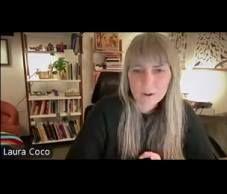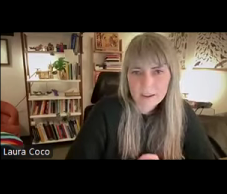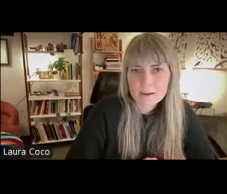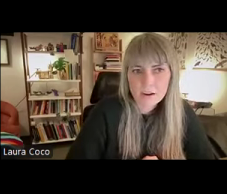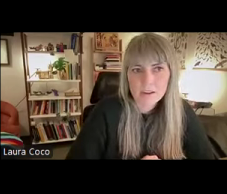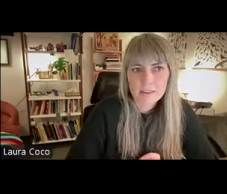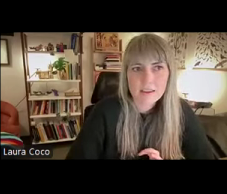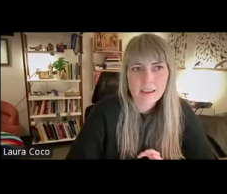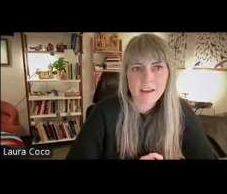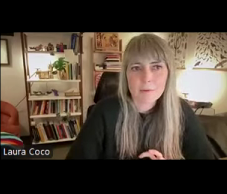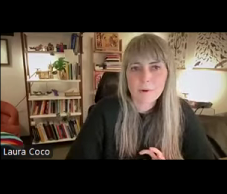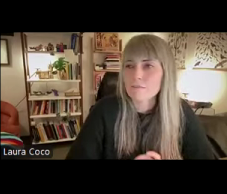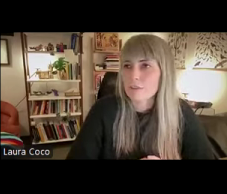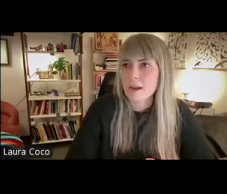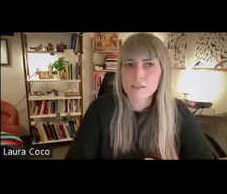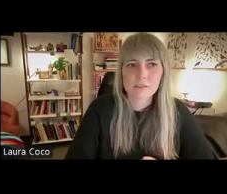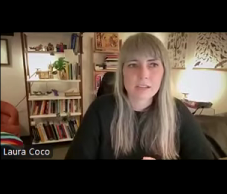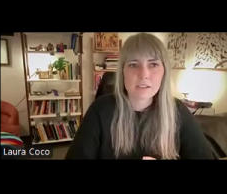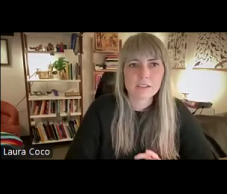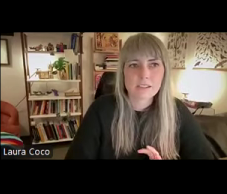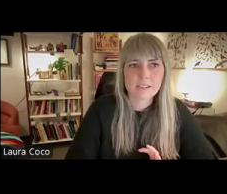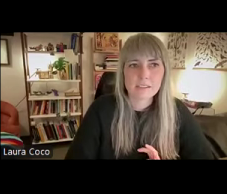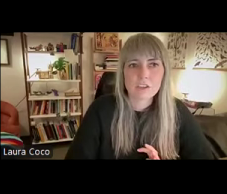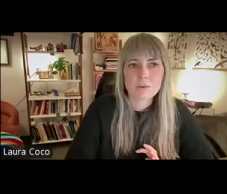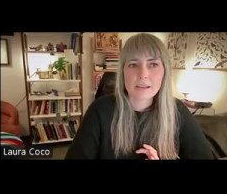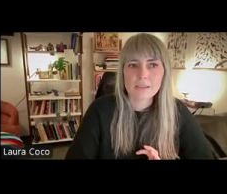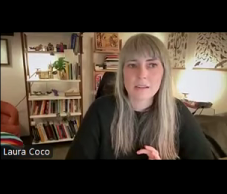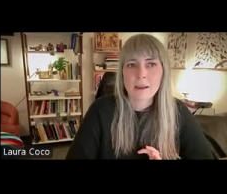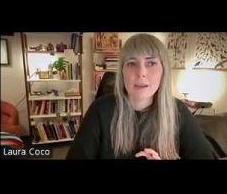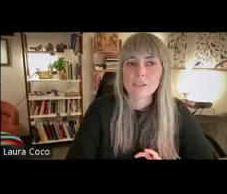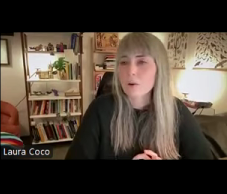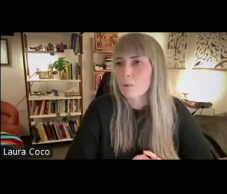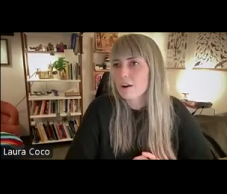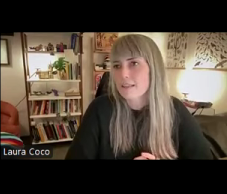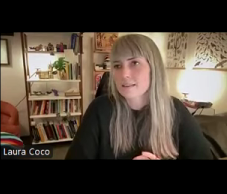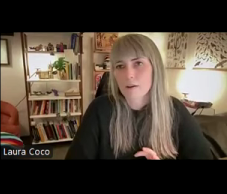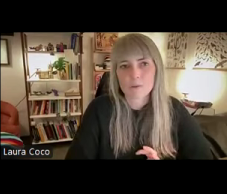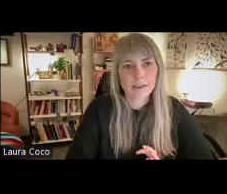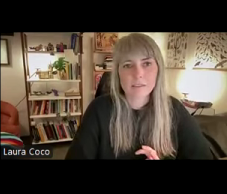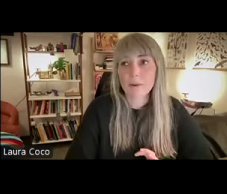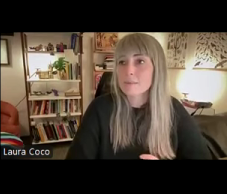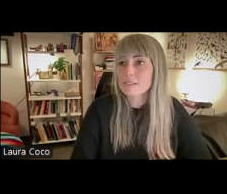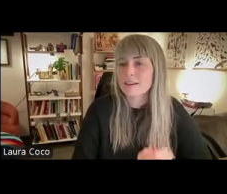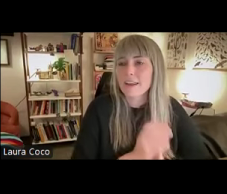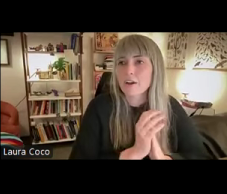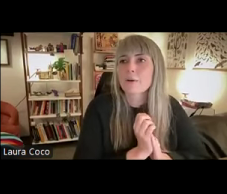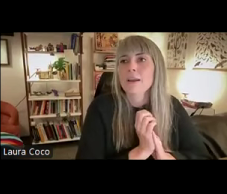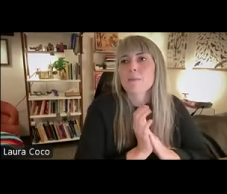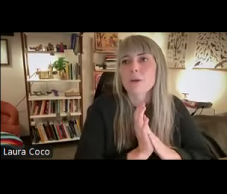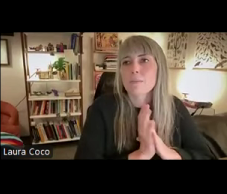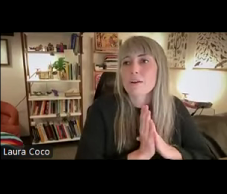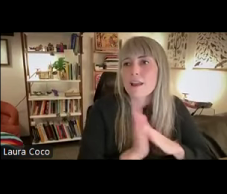El am working área currently en la and que yo have been estoy working for the trabajando past 3 actualmente y en years la que he is venido the trabajando por los últimos 3 US-Mexico border años in the es Estados Southwest. So I'm in Unidos, San